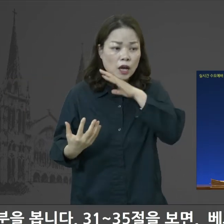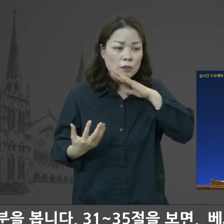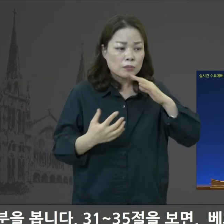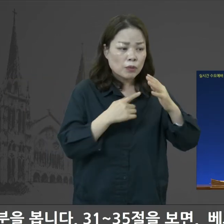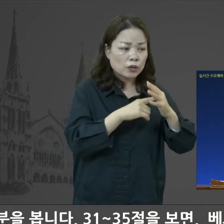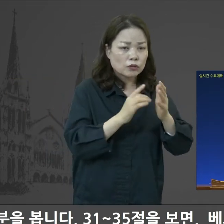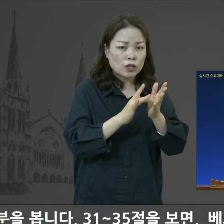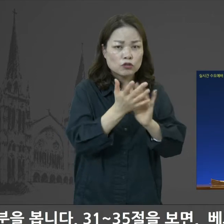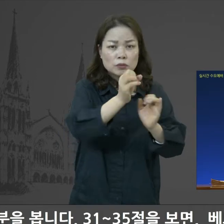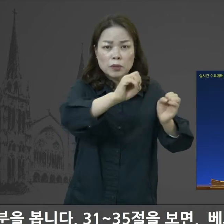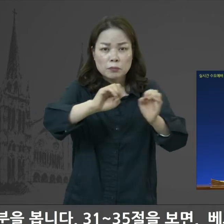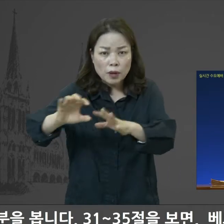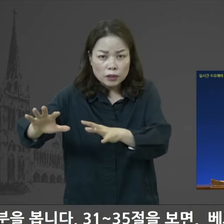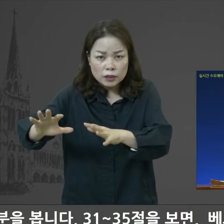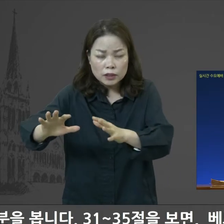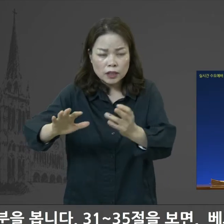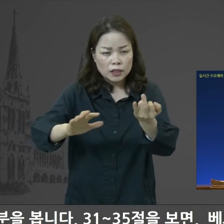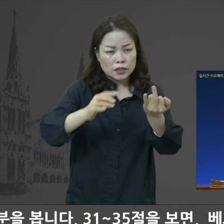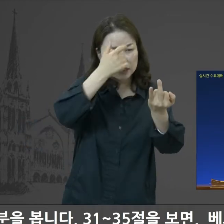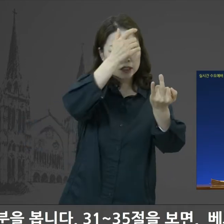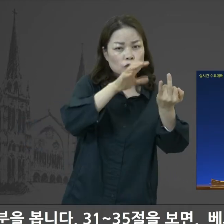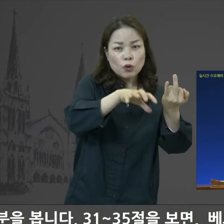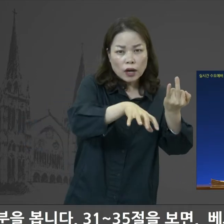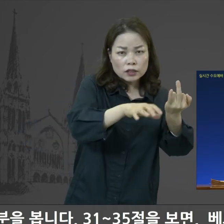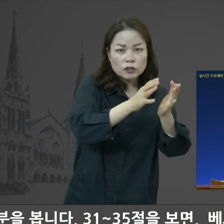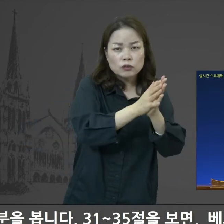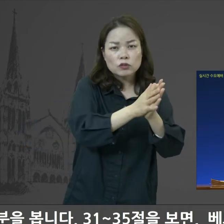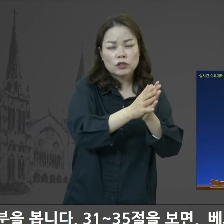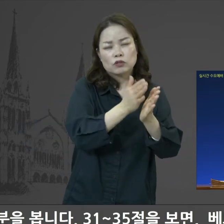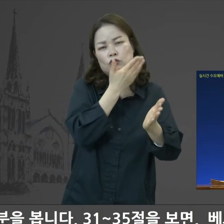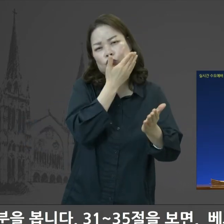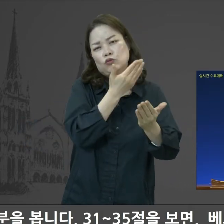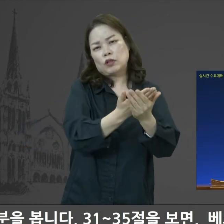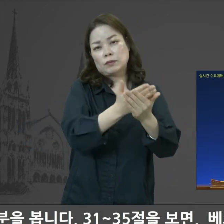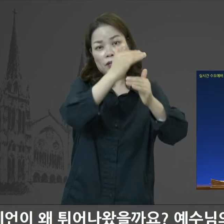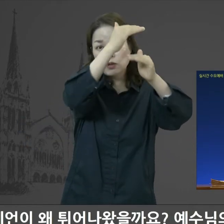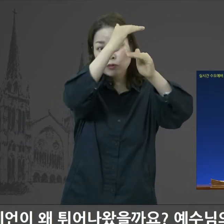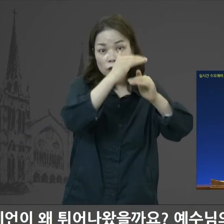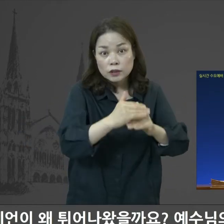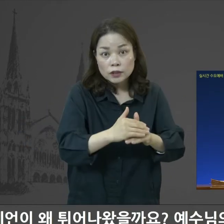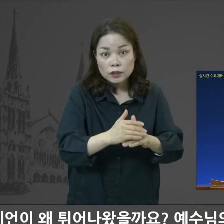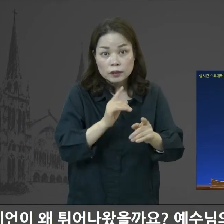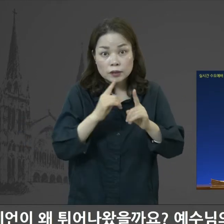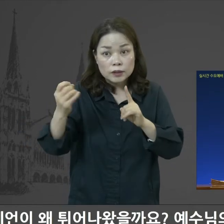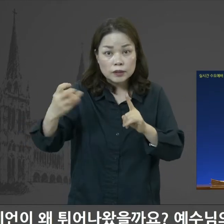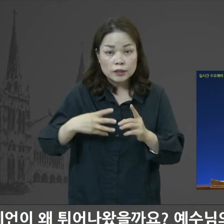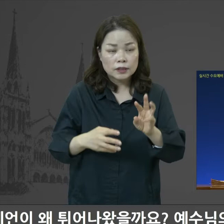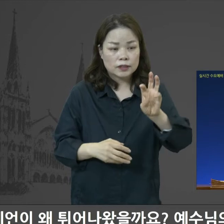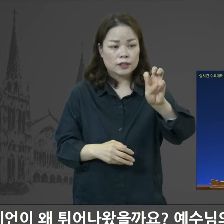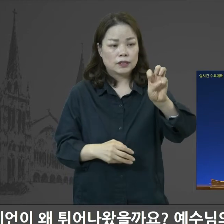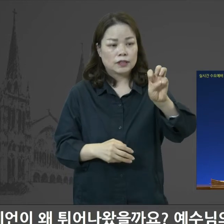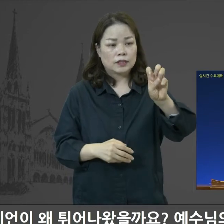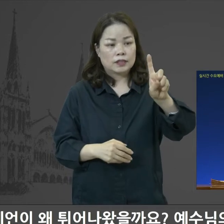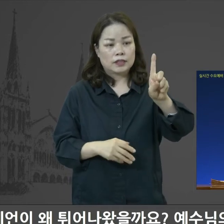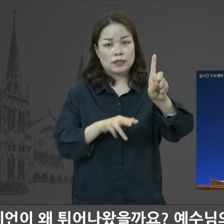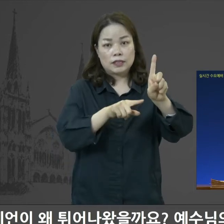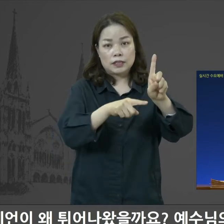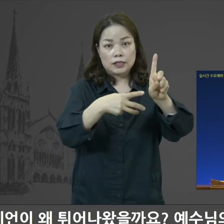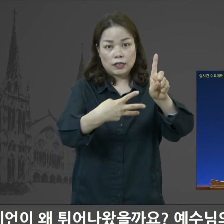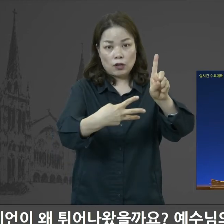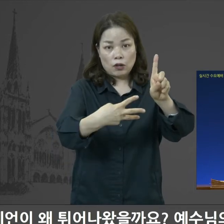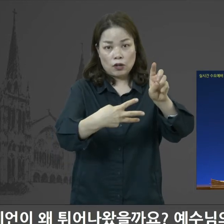부인과 겟세마네 기도를 이렇게 아우를 수 있는 중요한 열쇠가 됩니다. 그 한마디가 바로 31절